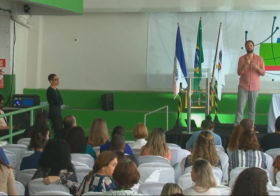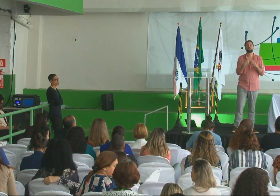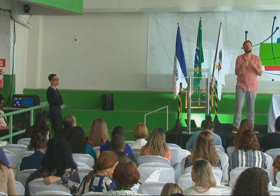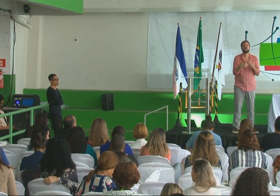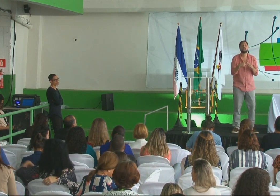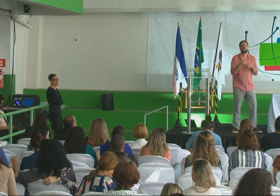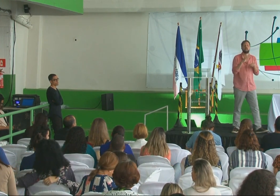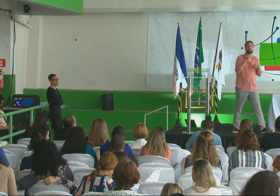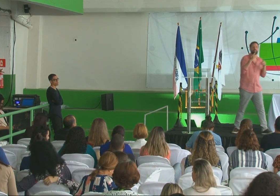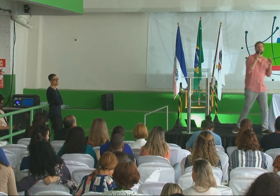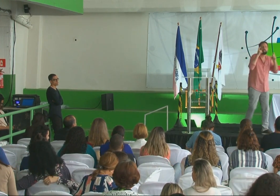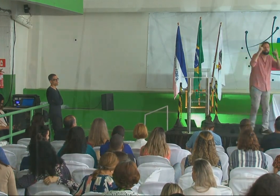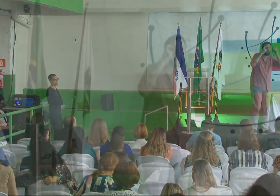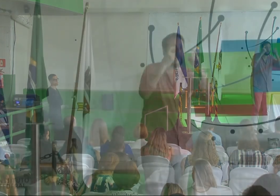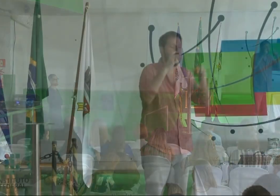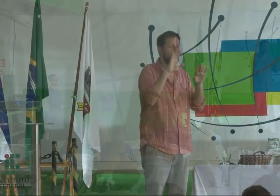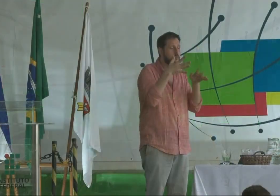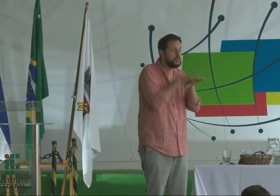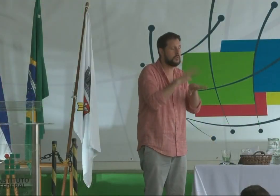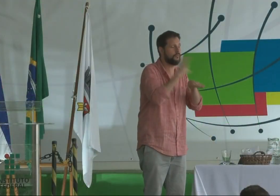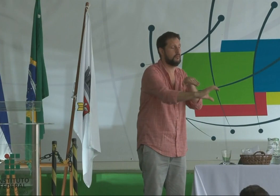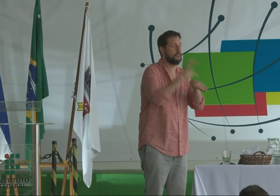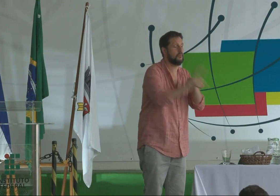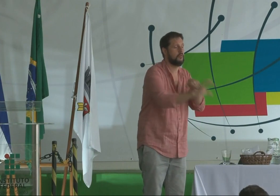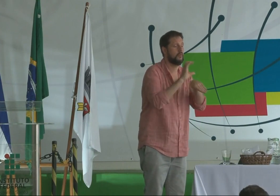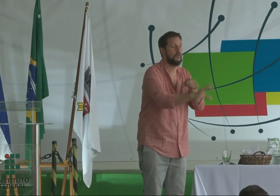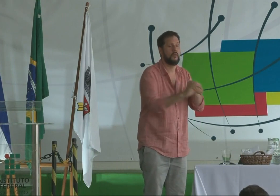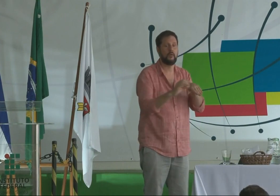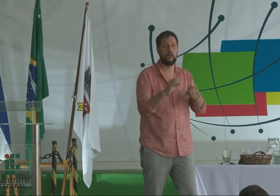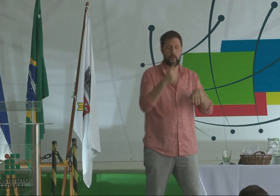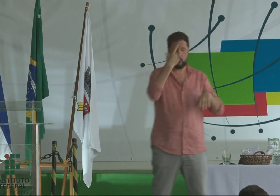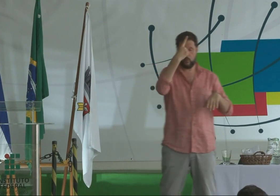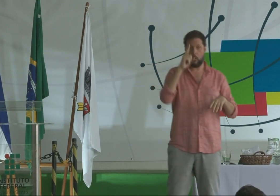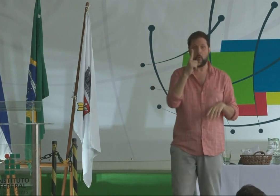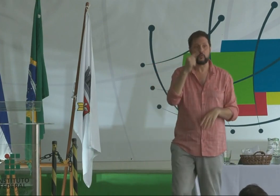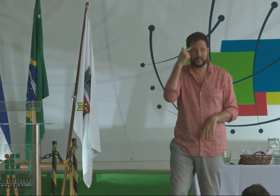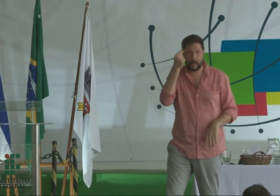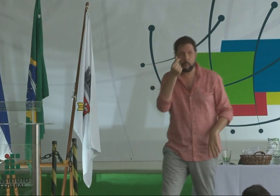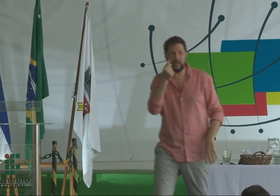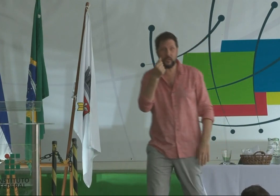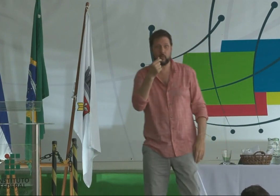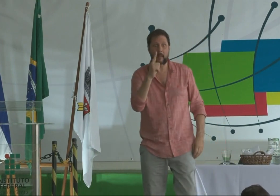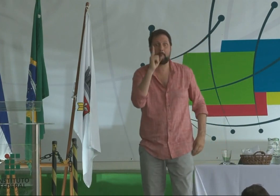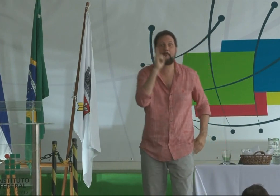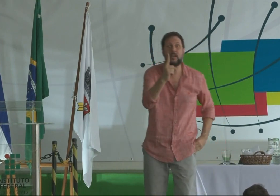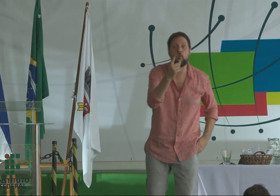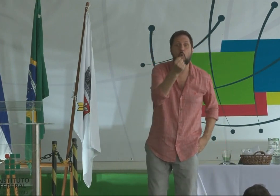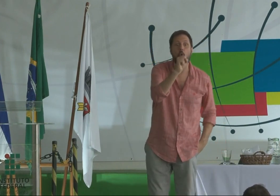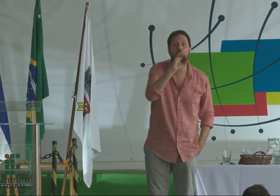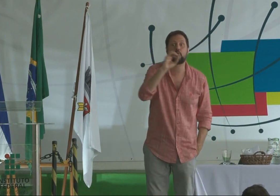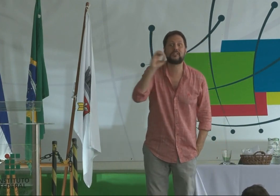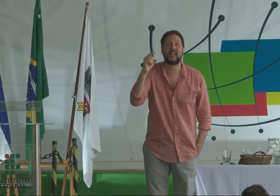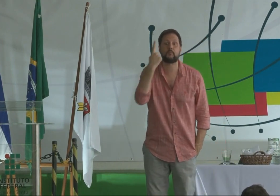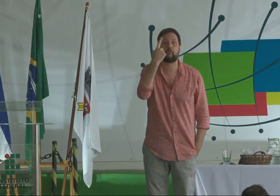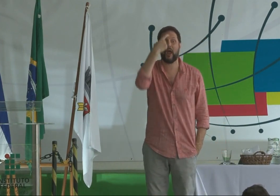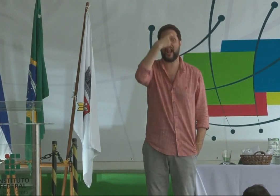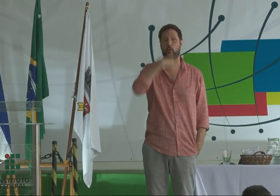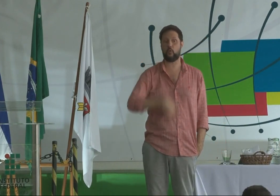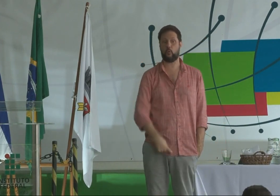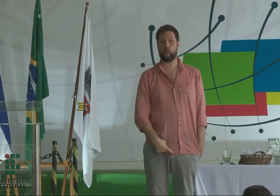fato, não têm essa formação. Porque estão preocupados, o quê? Com outras questões. Vamos dar um exemplo. O